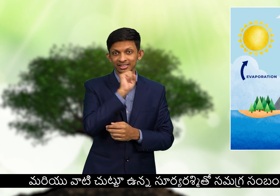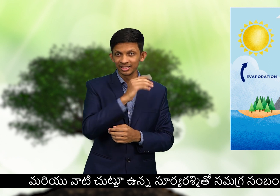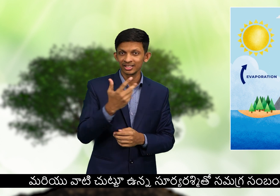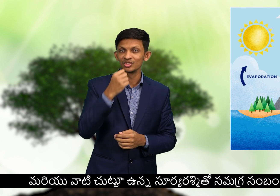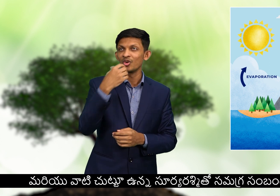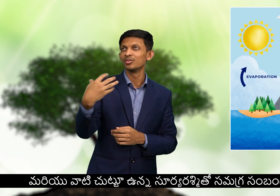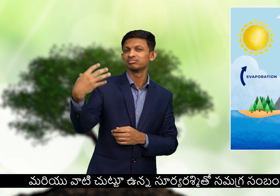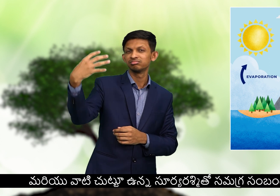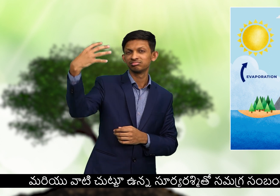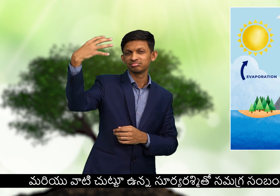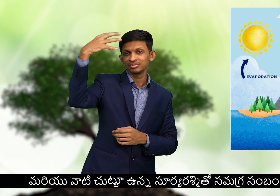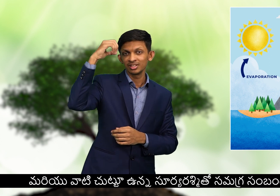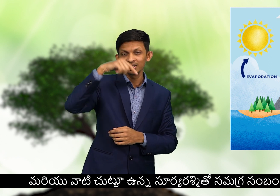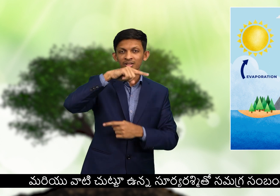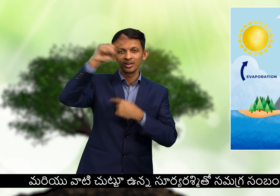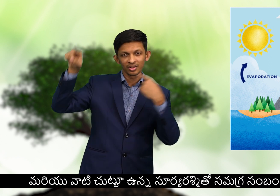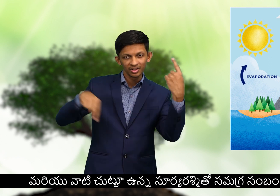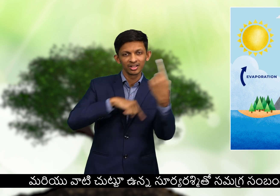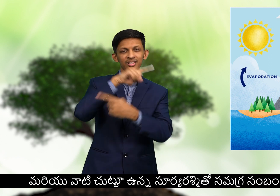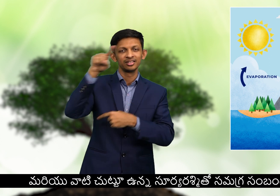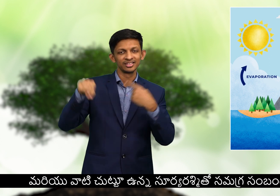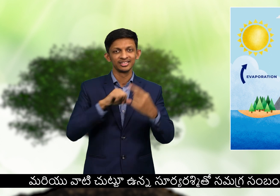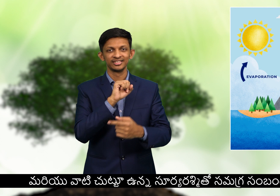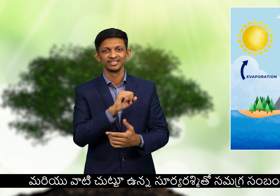సమగ్ర సంబంధాన్ని కలిగి ఉంటాయి.